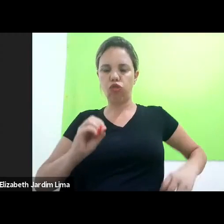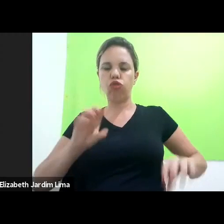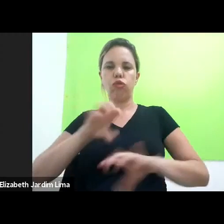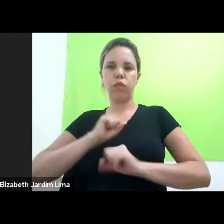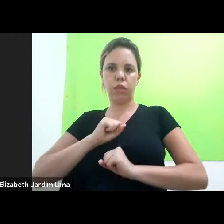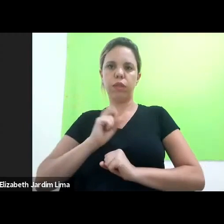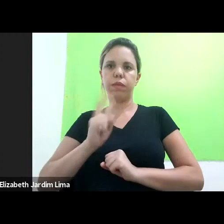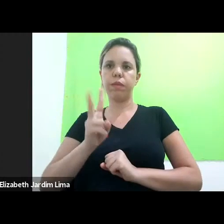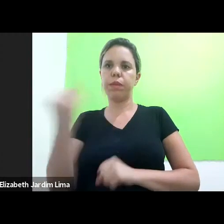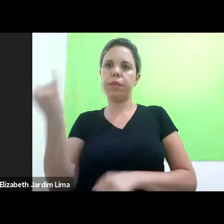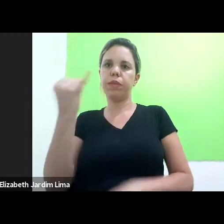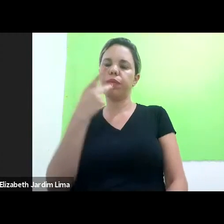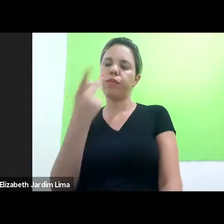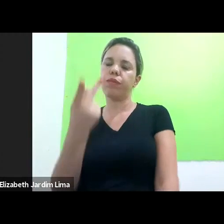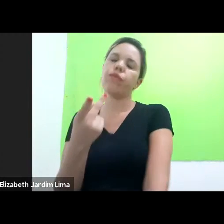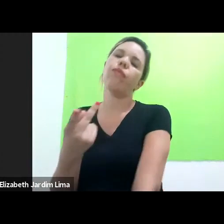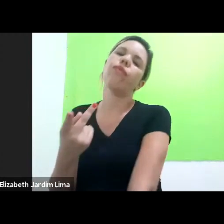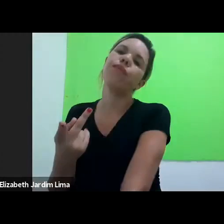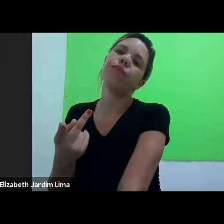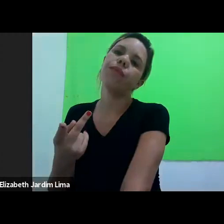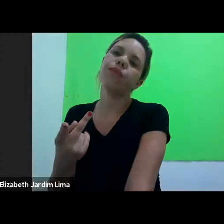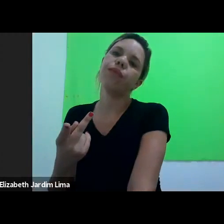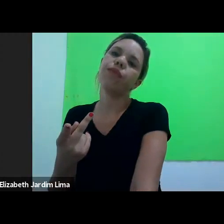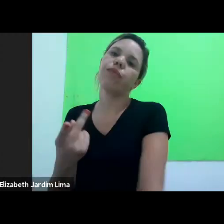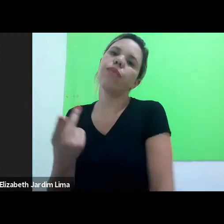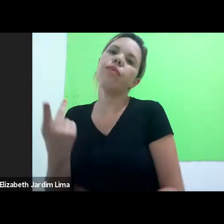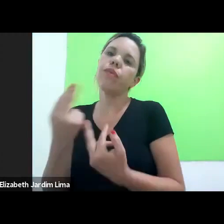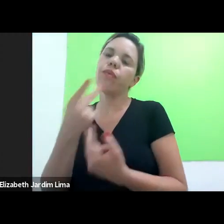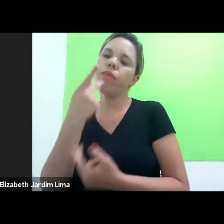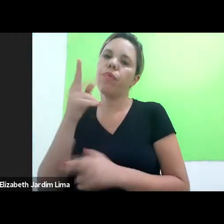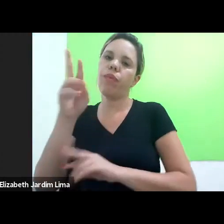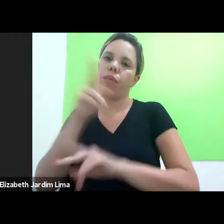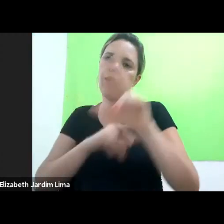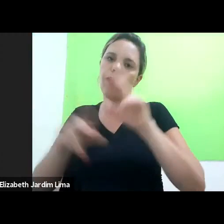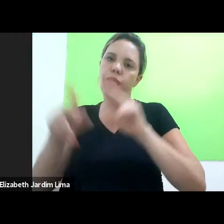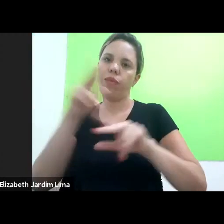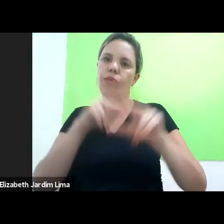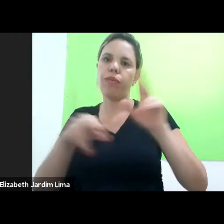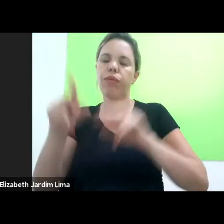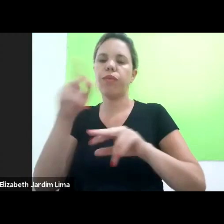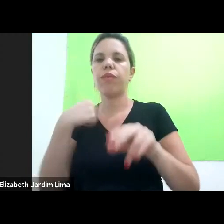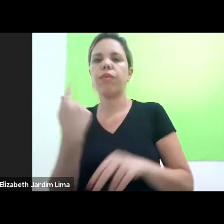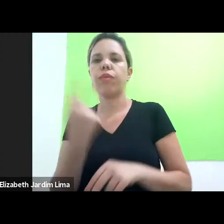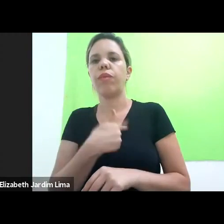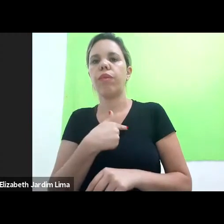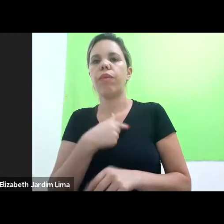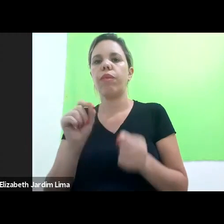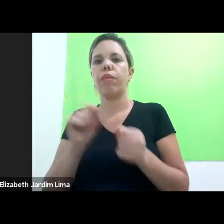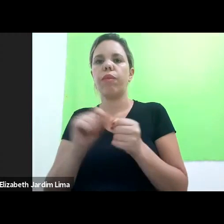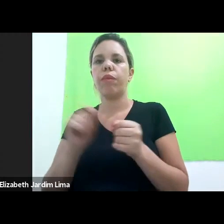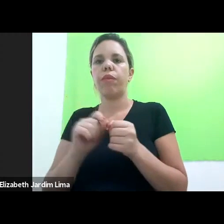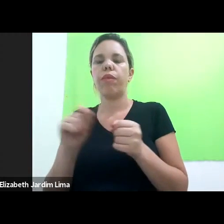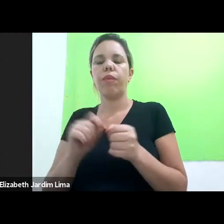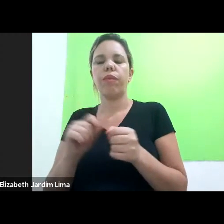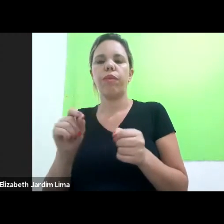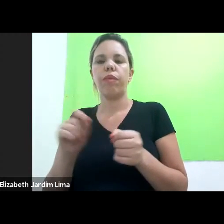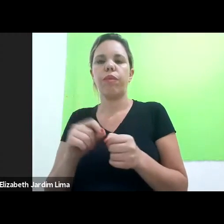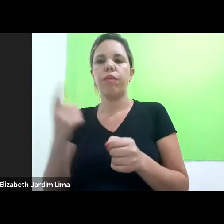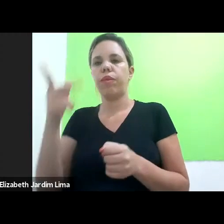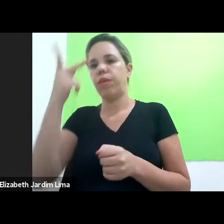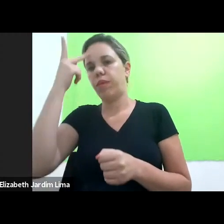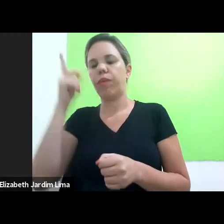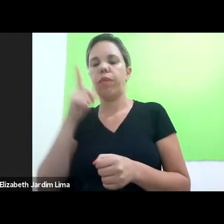isso, porque, como eu disse, existem diversas formas que são feitas e orquestradas por aqueles que têm